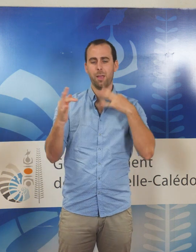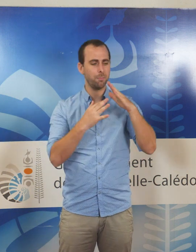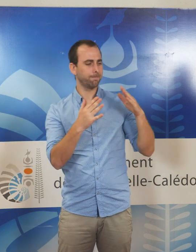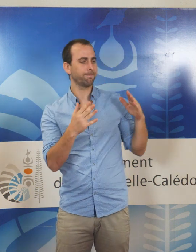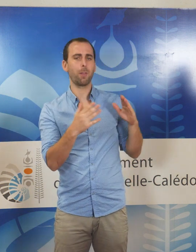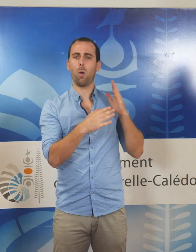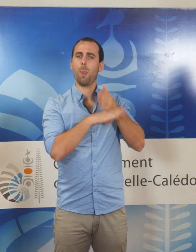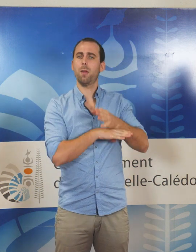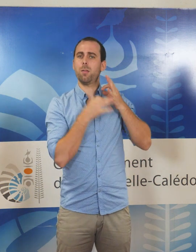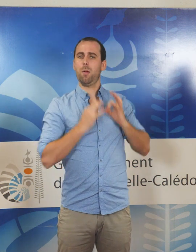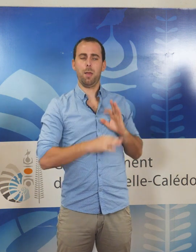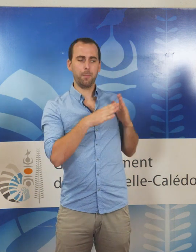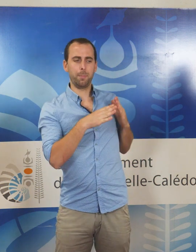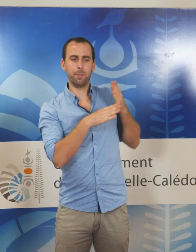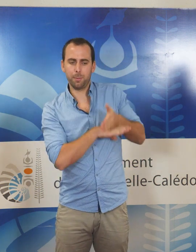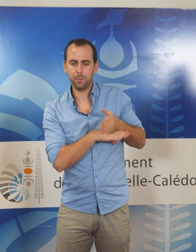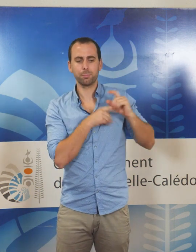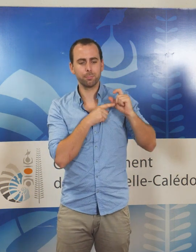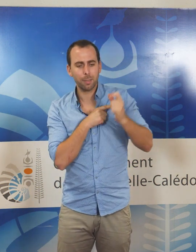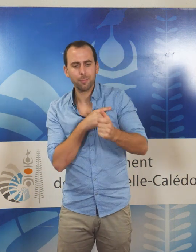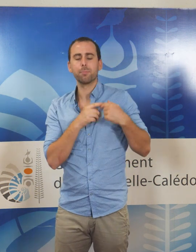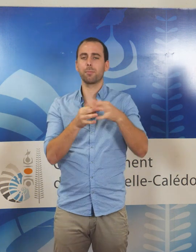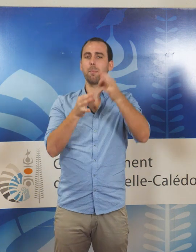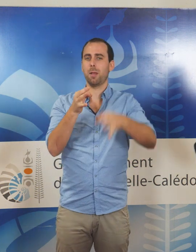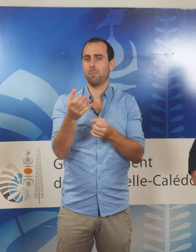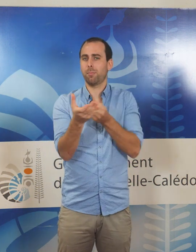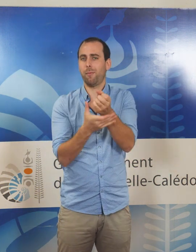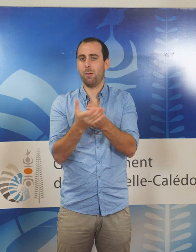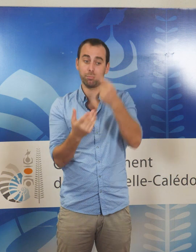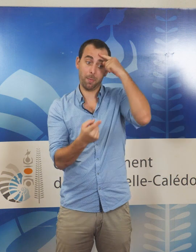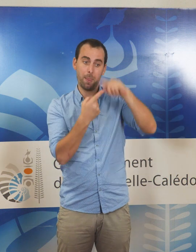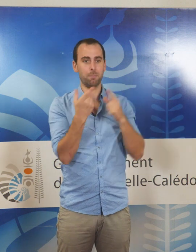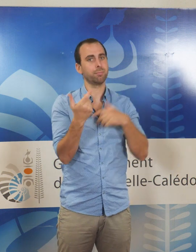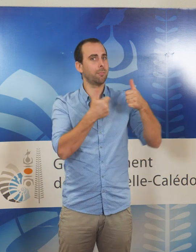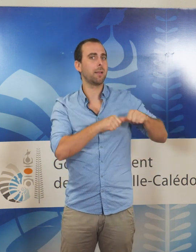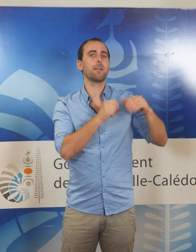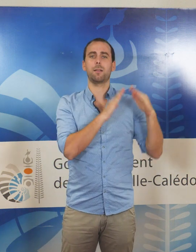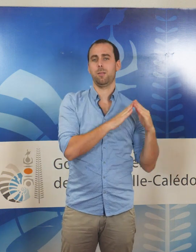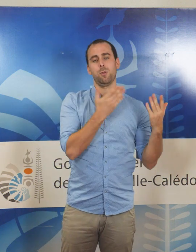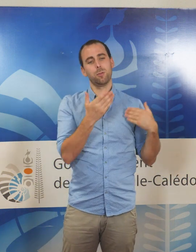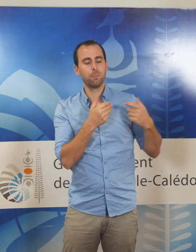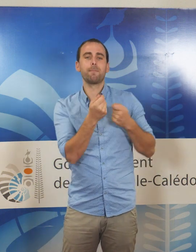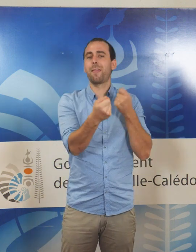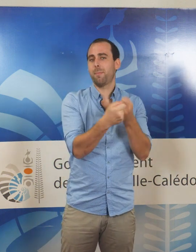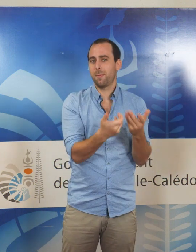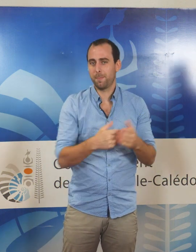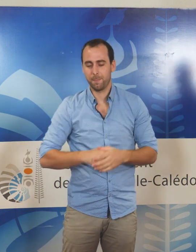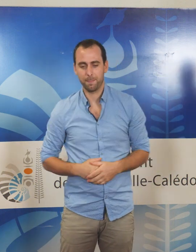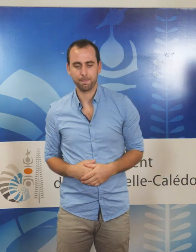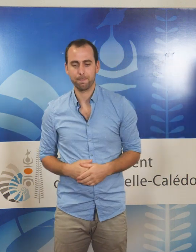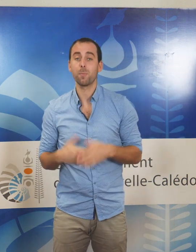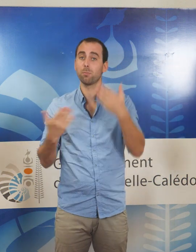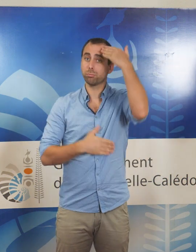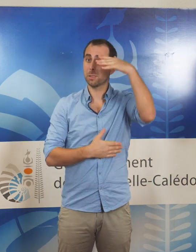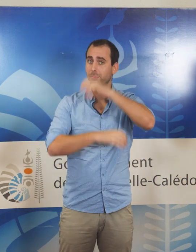rentrée scolaire dans cette période de confinement adapté. Donc je voudrais rappeler pour commencer que cette organisation a fait